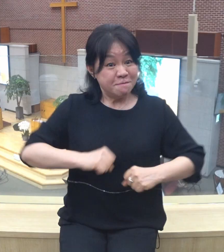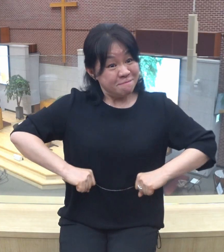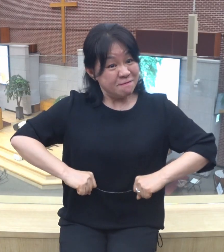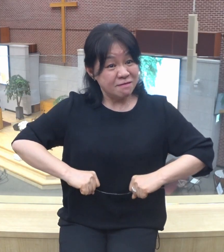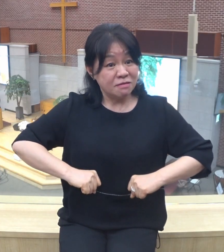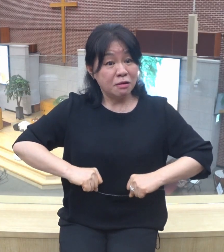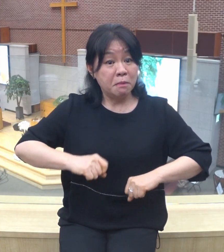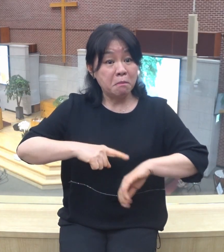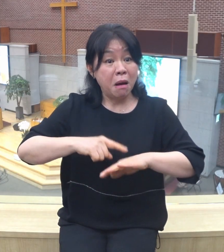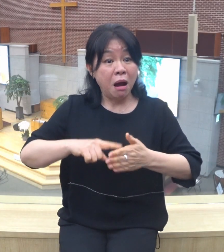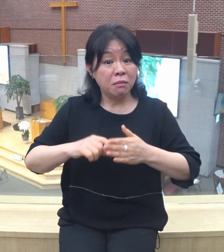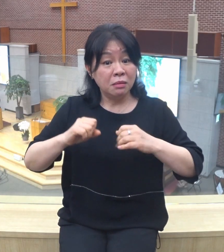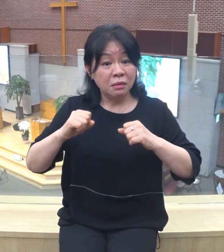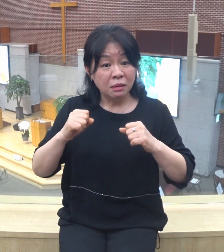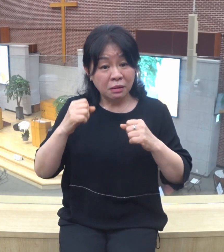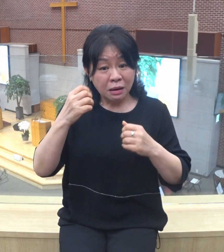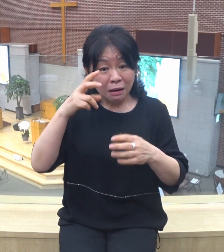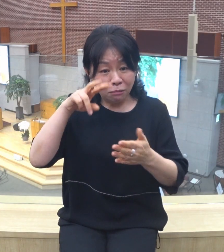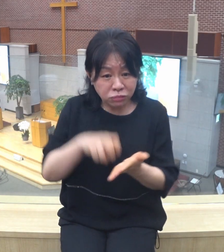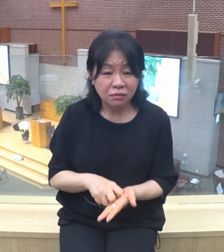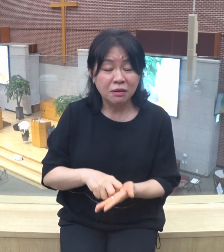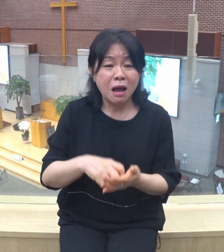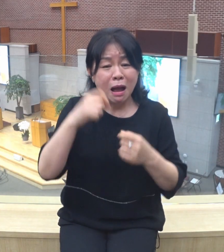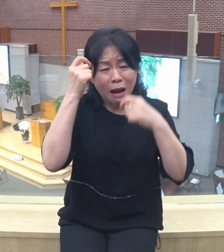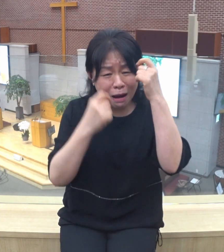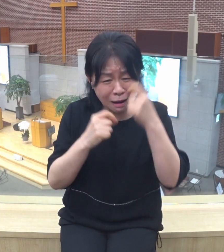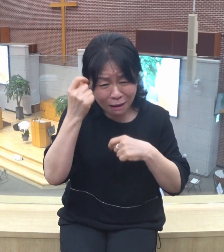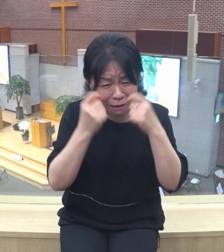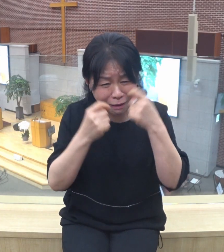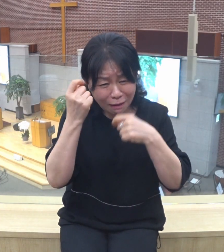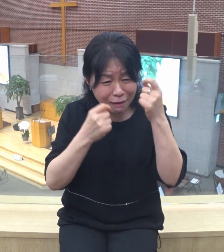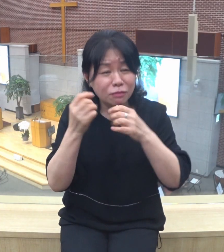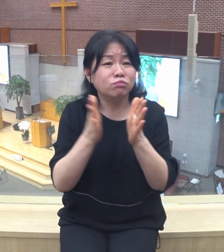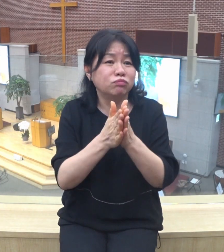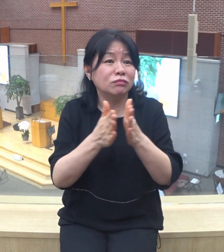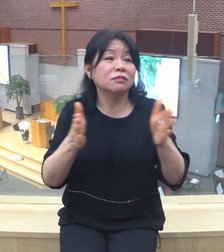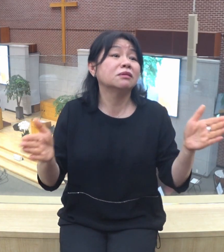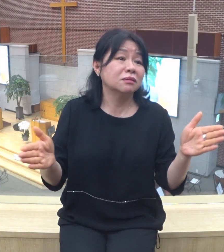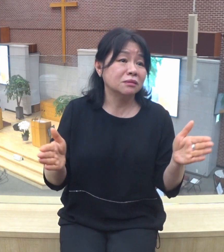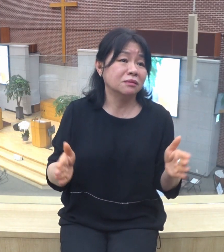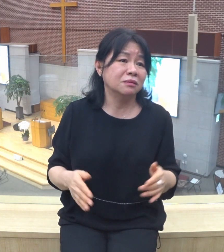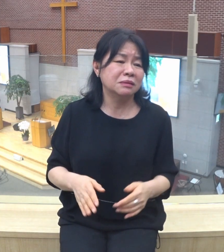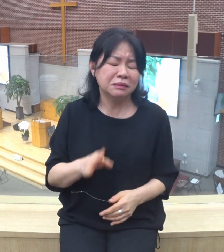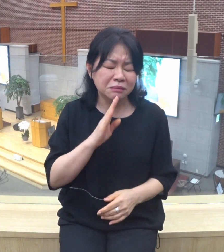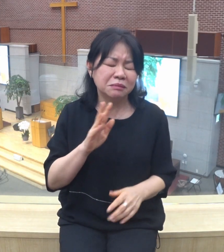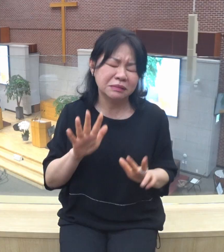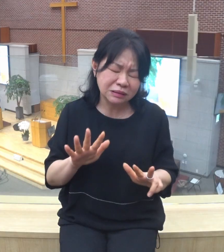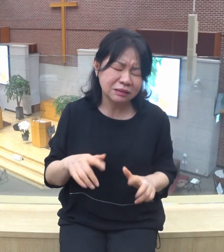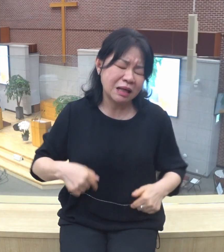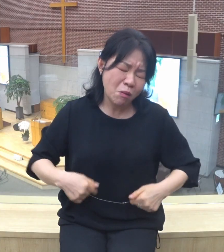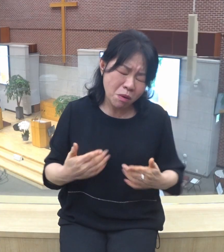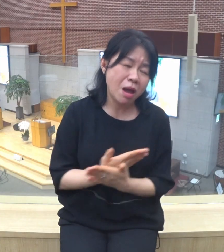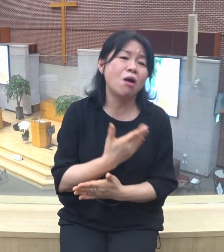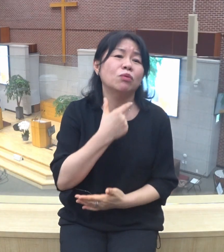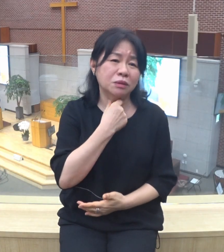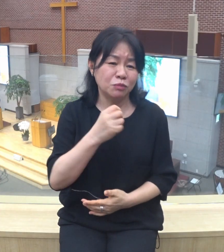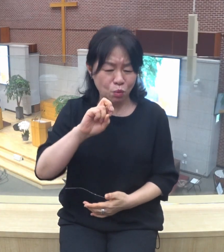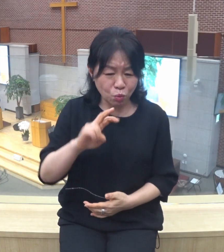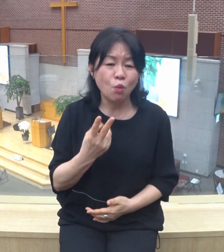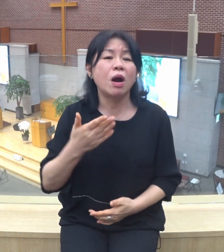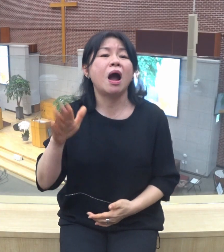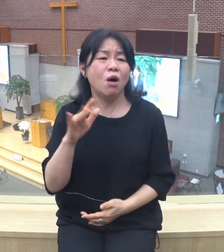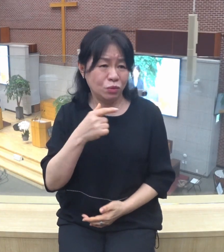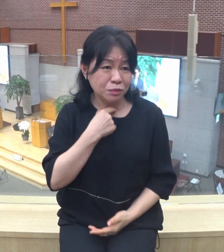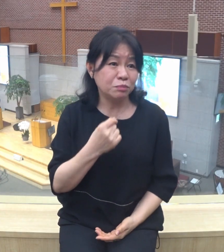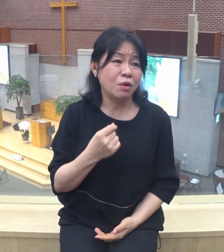사람이 한없이 작아지면서 울기 시작했습니다. 나 회개하고 싶어. 그렇게 손을